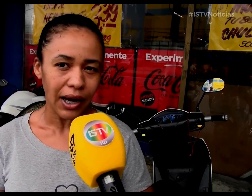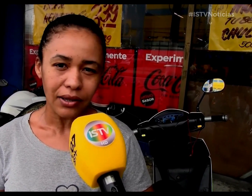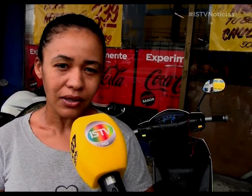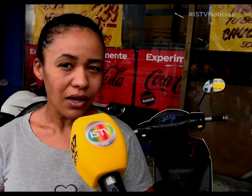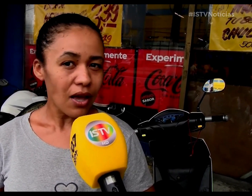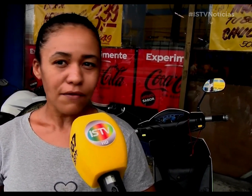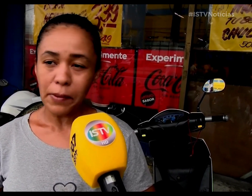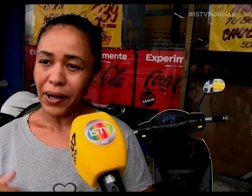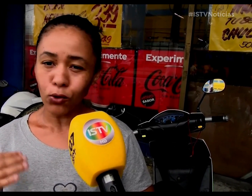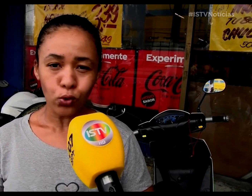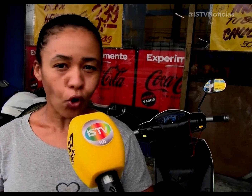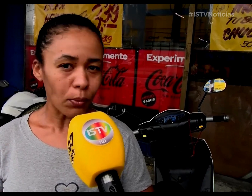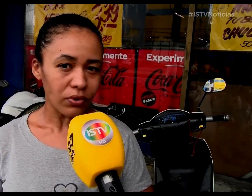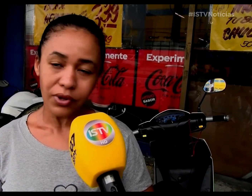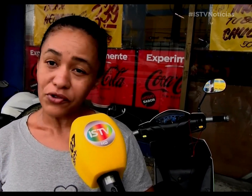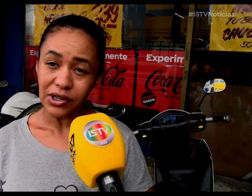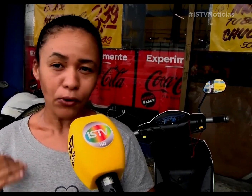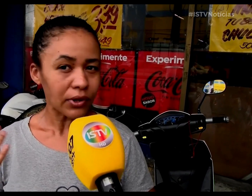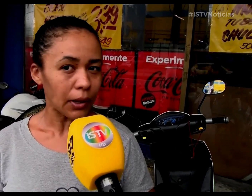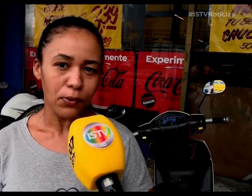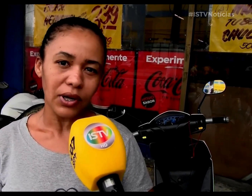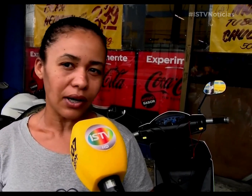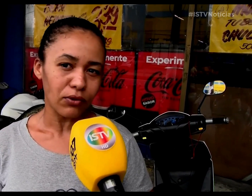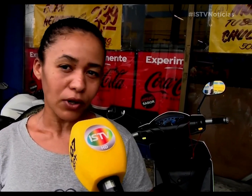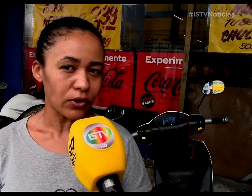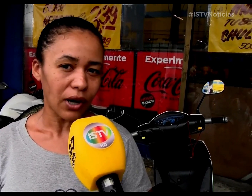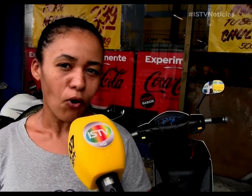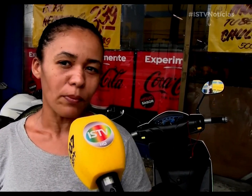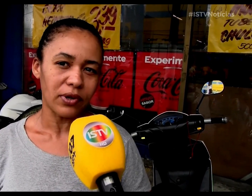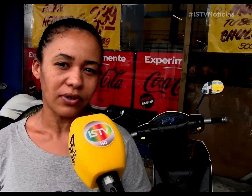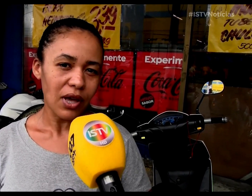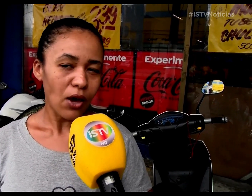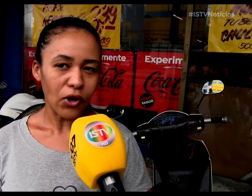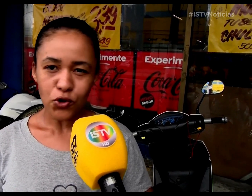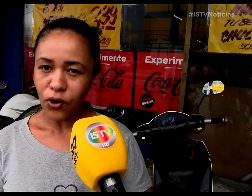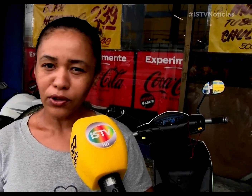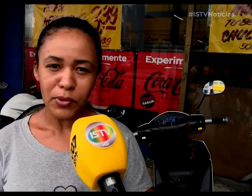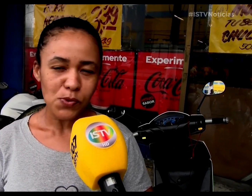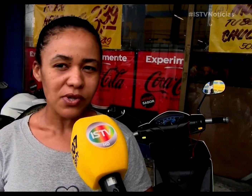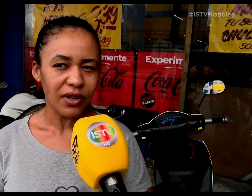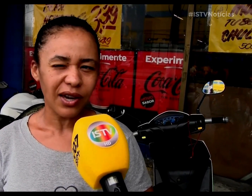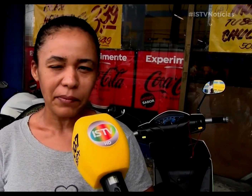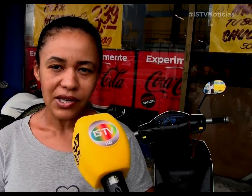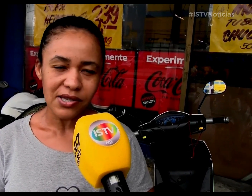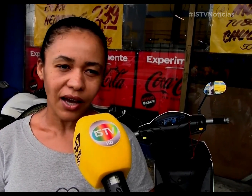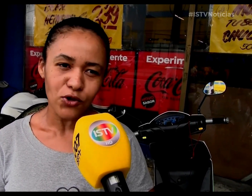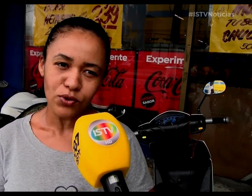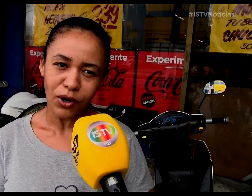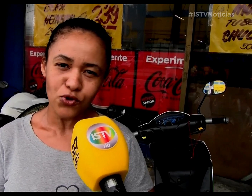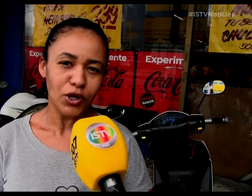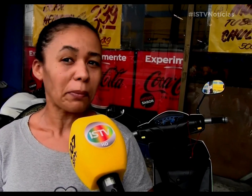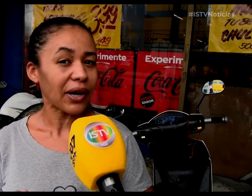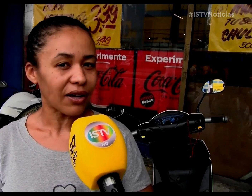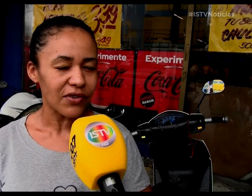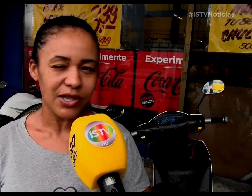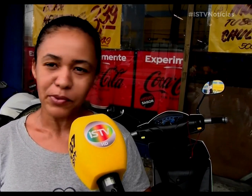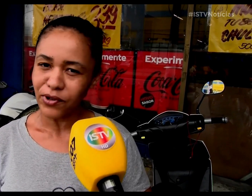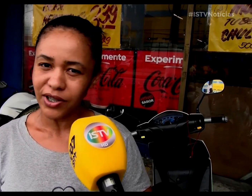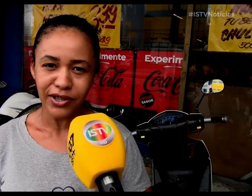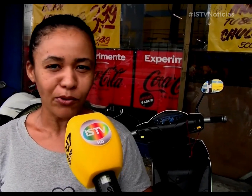data, você paga o dobro, talvez até o triplo do valor da compra. Eu acho que o correto mesmo seria repensar e juntar o dinheiro para pagar à vista, porque o cartão